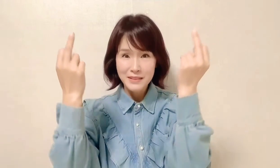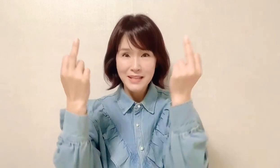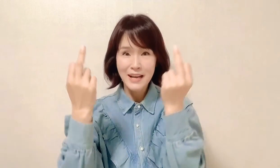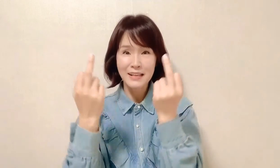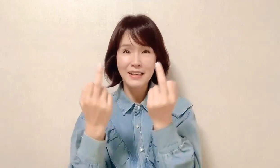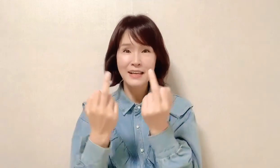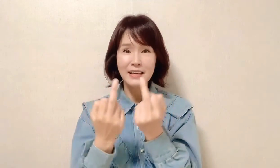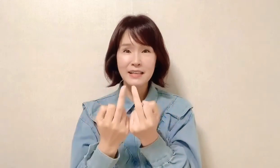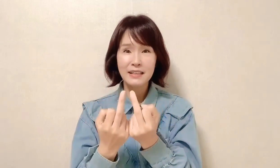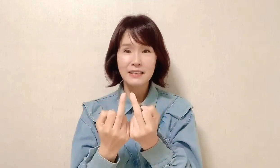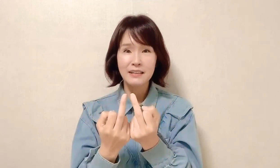골짜기.